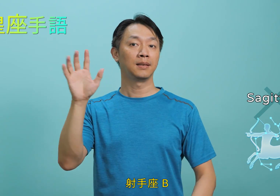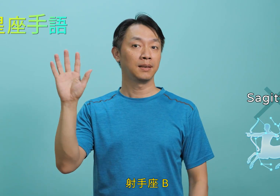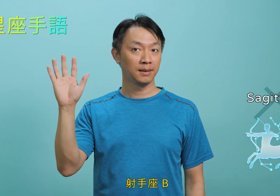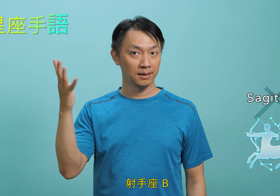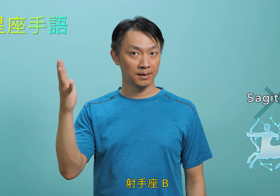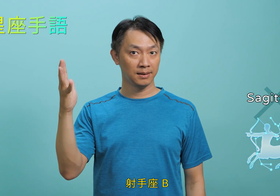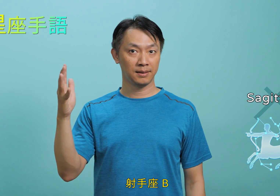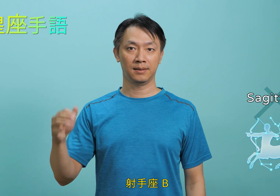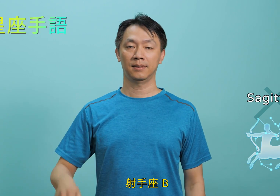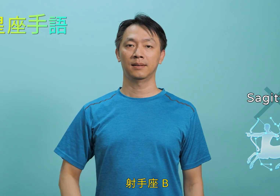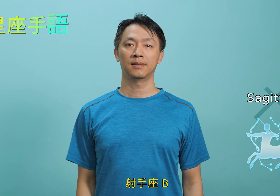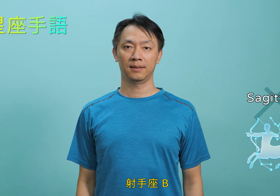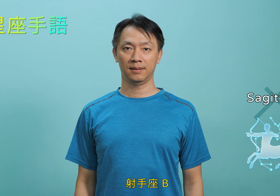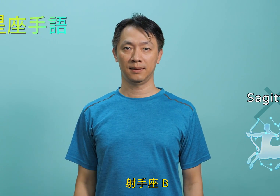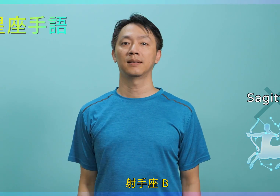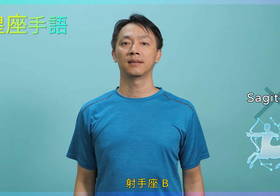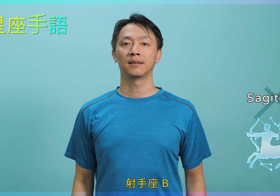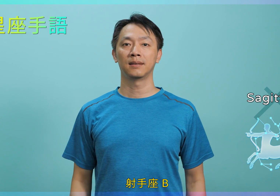射手座 B，